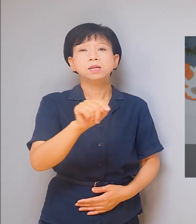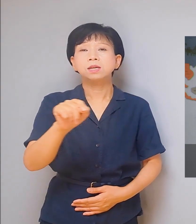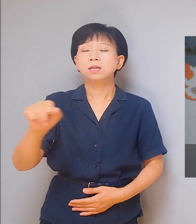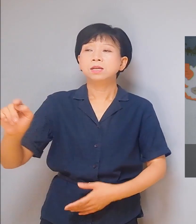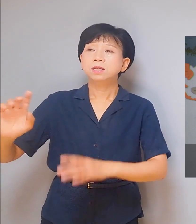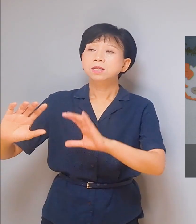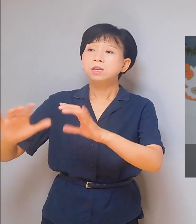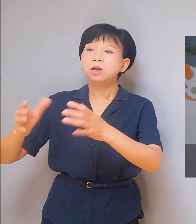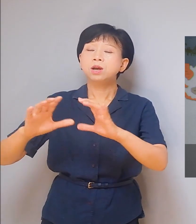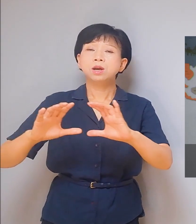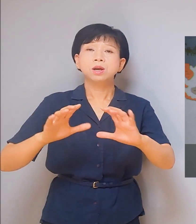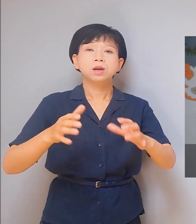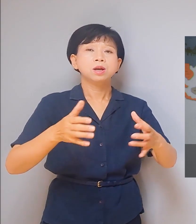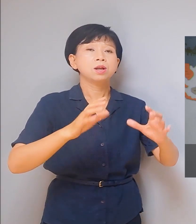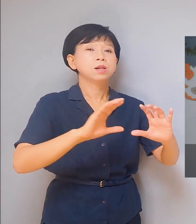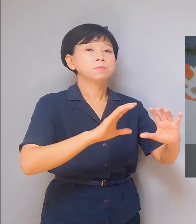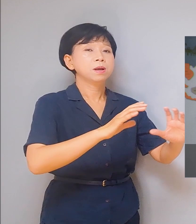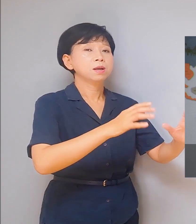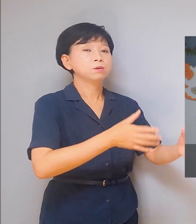되말지어다.